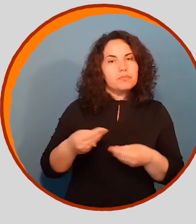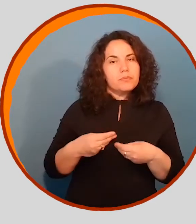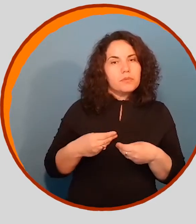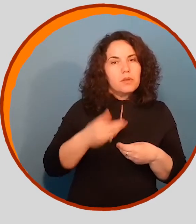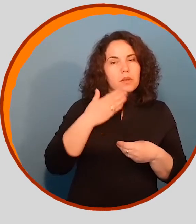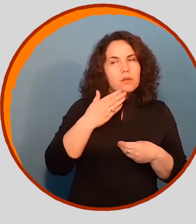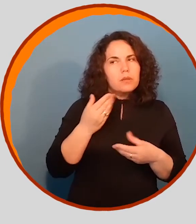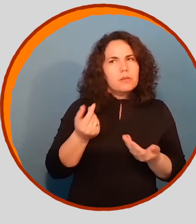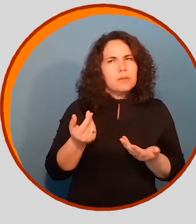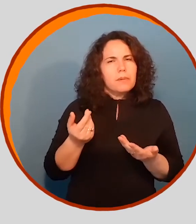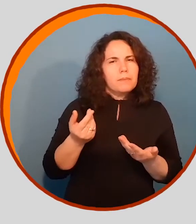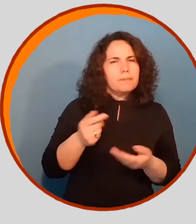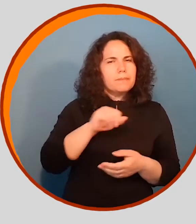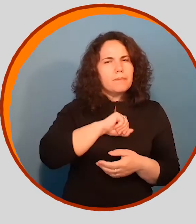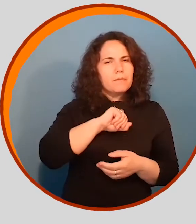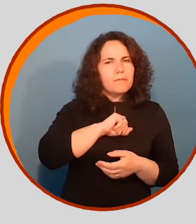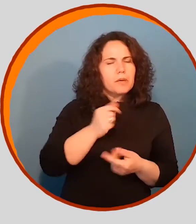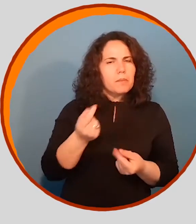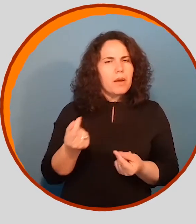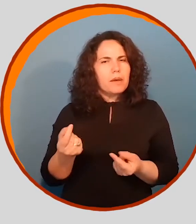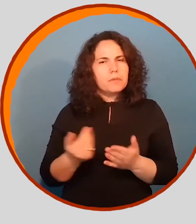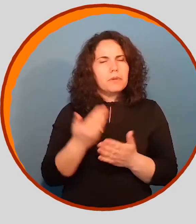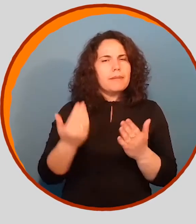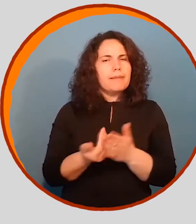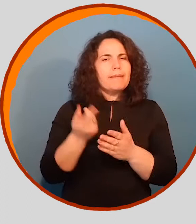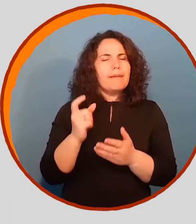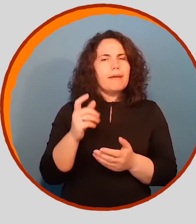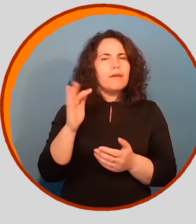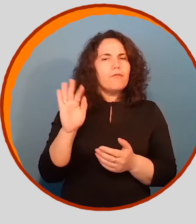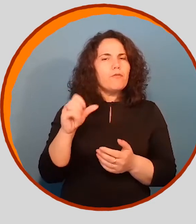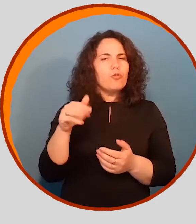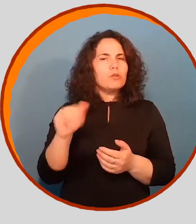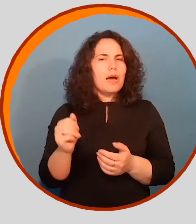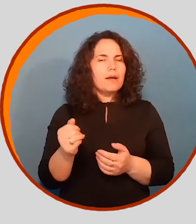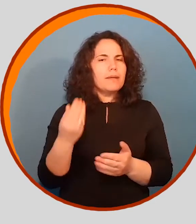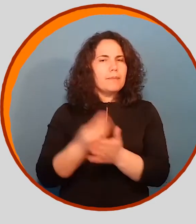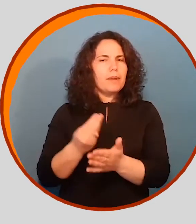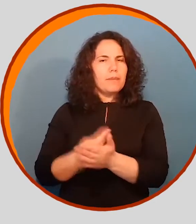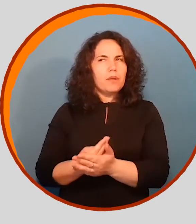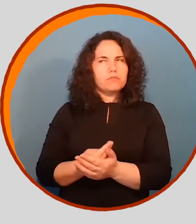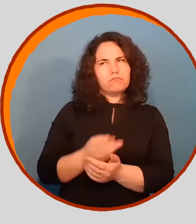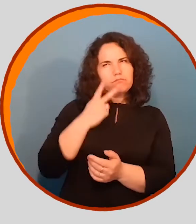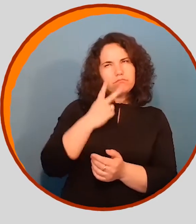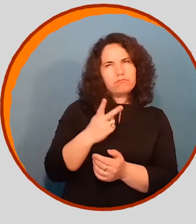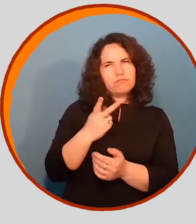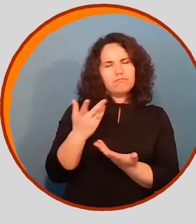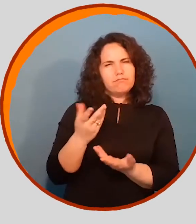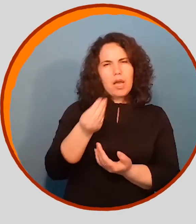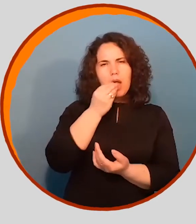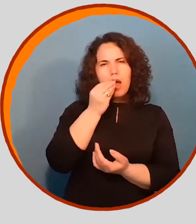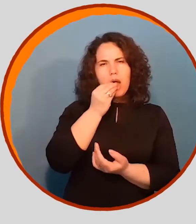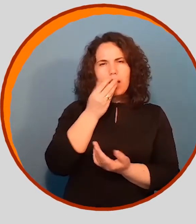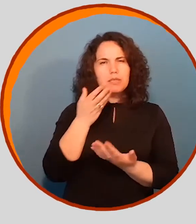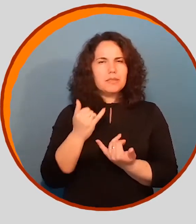i ri apo frut i ri që futet në shtëpi dhe ka një qasje ndoshta jo shumë pozitive në fillim, sepse ne nuk e dimë se çfarë